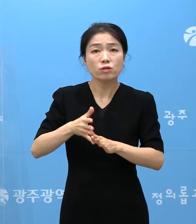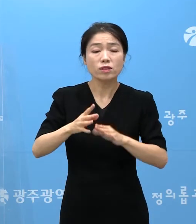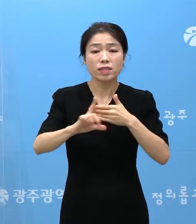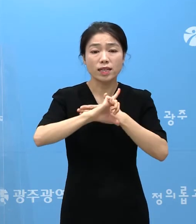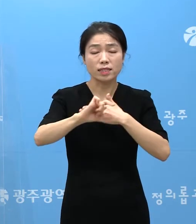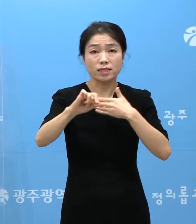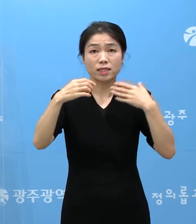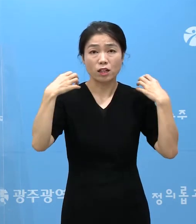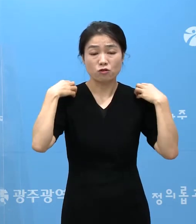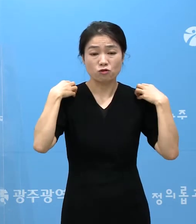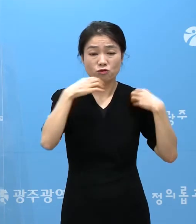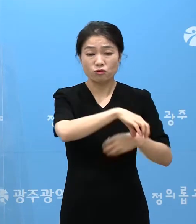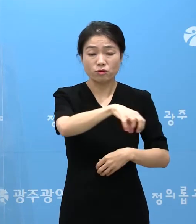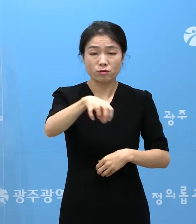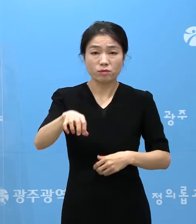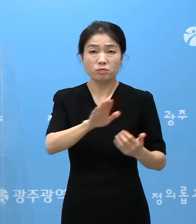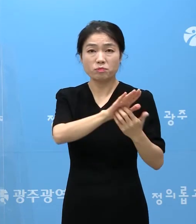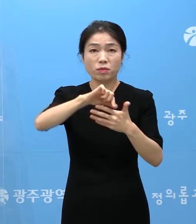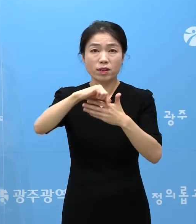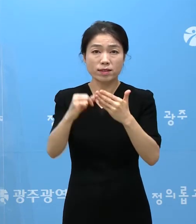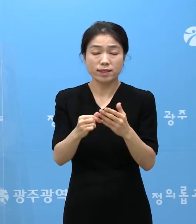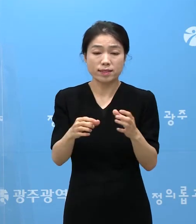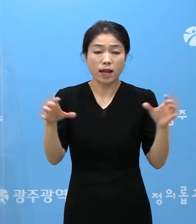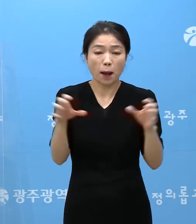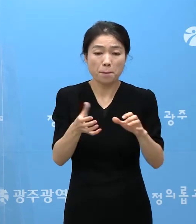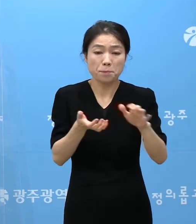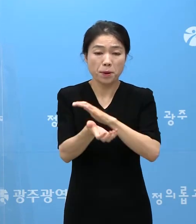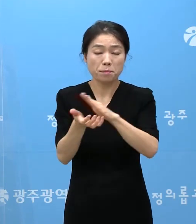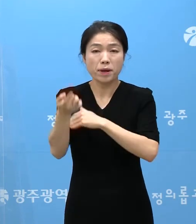각 자치구에서 방역수칙